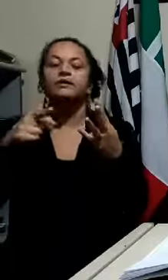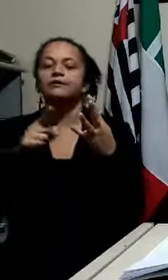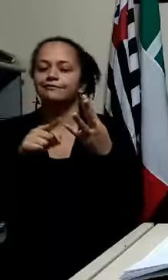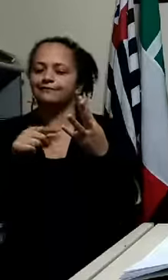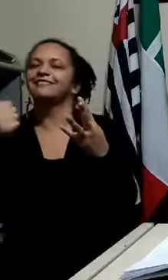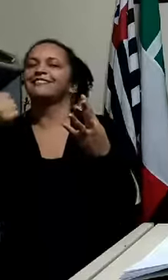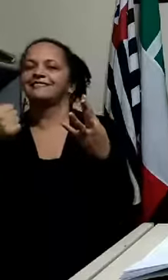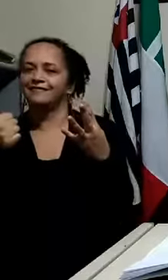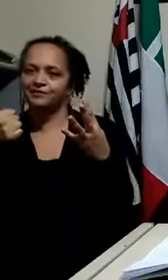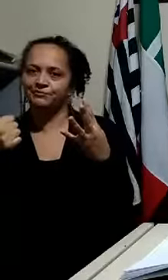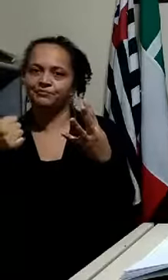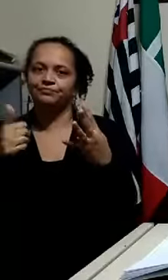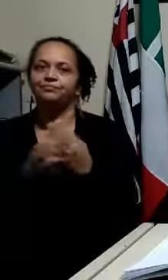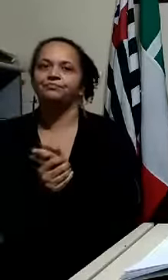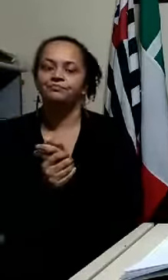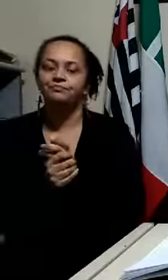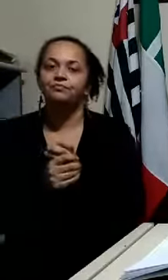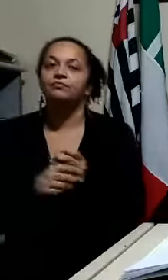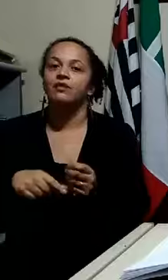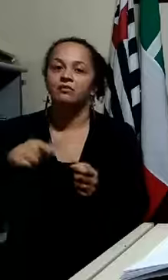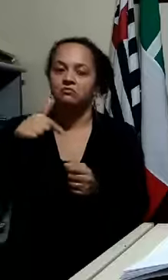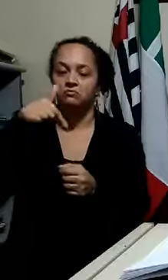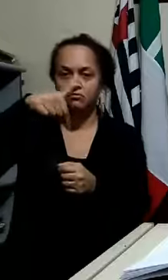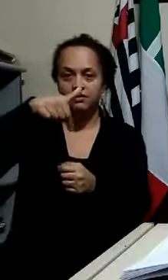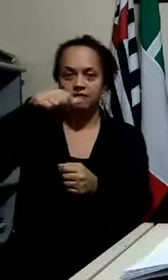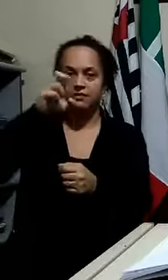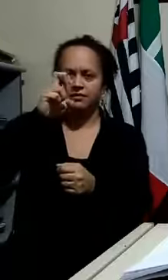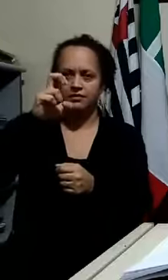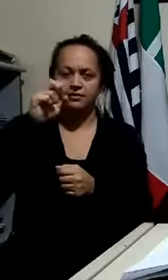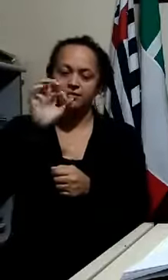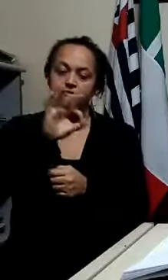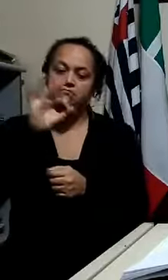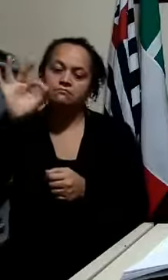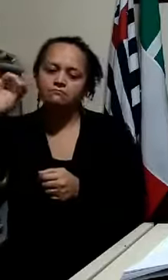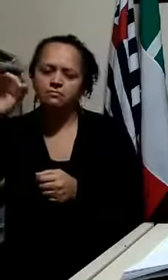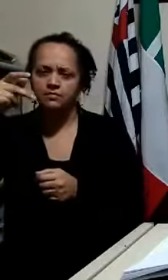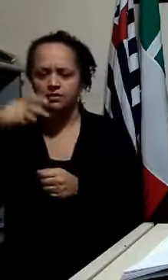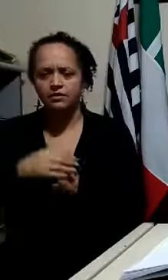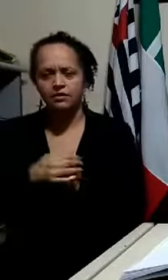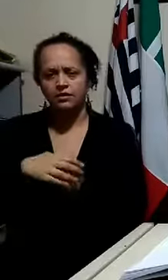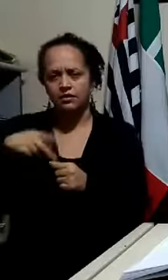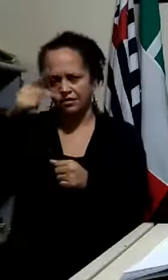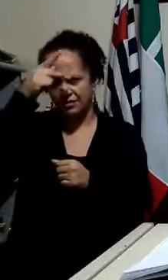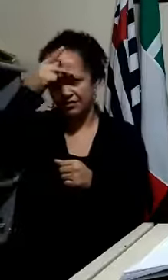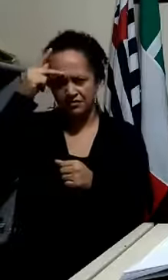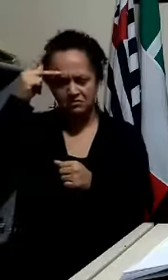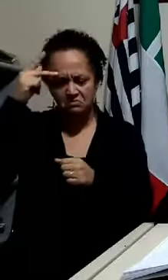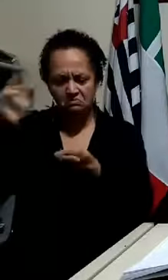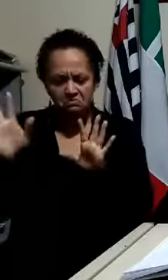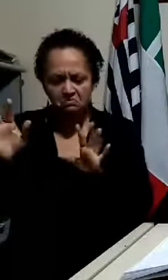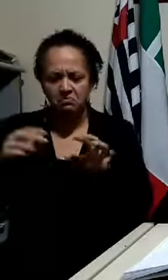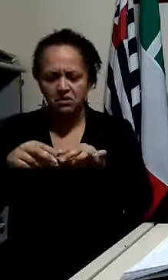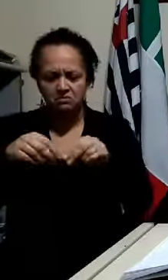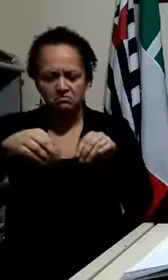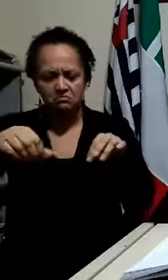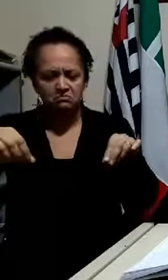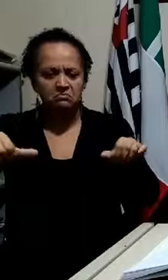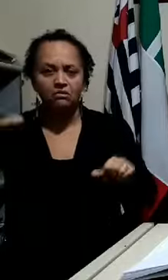fértil. Ou seja, 75% dos solos onde a semente é semeada são